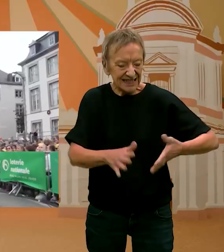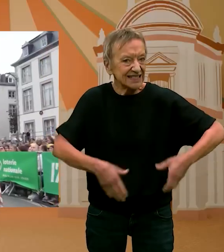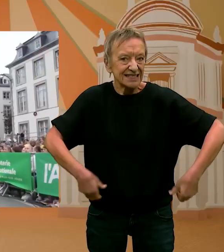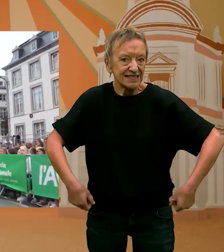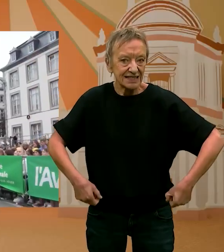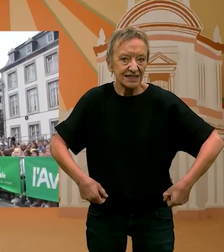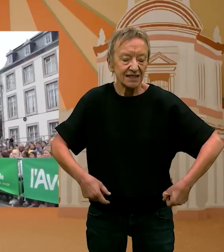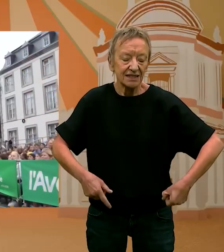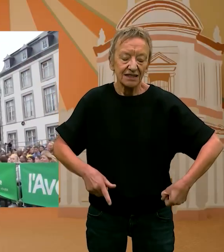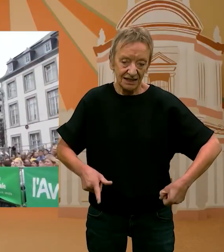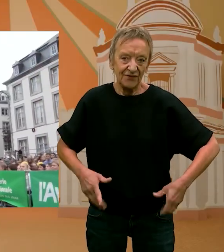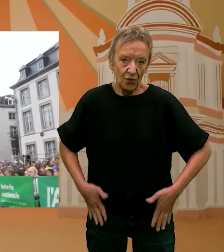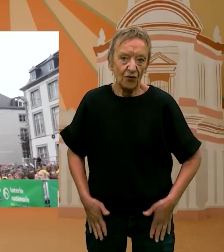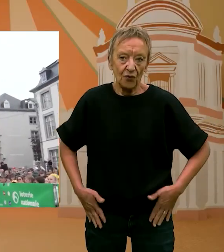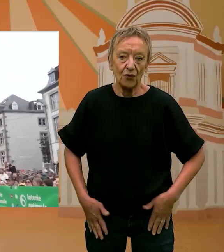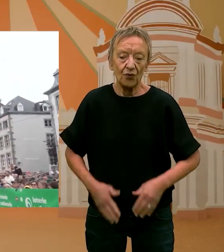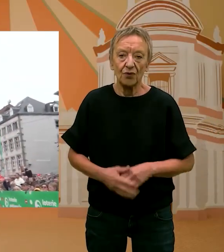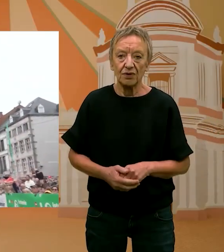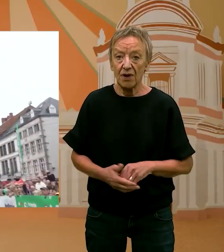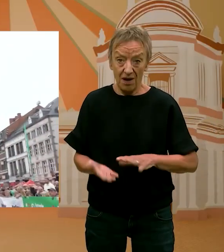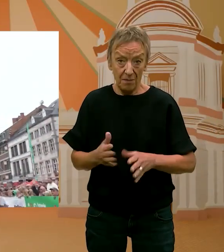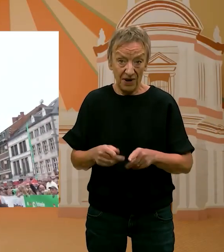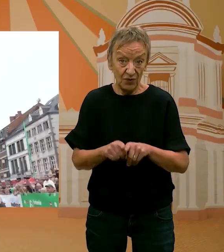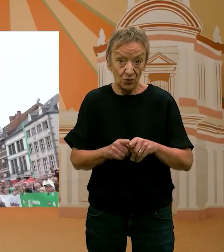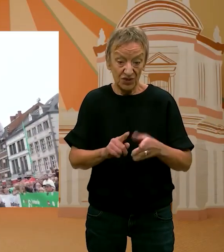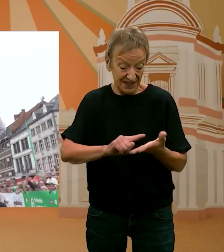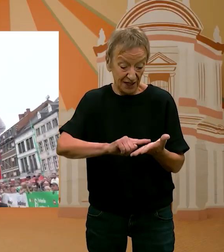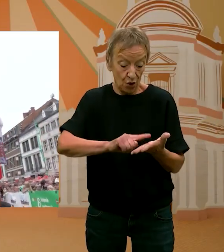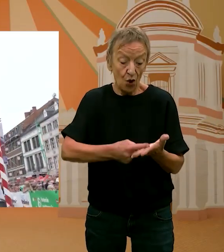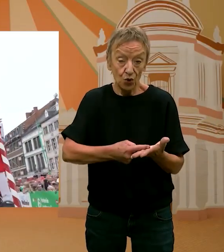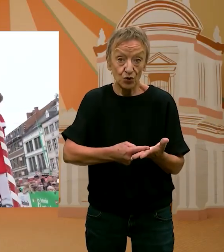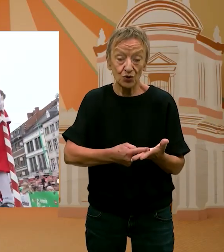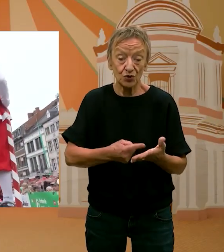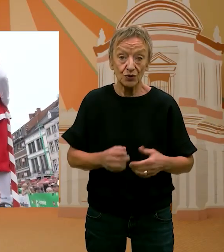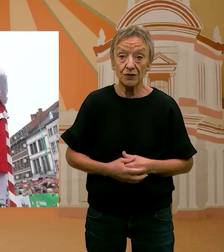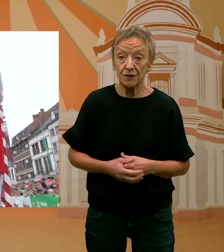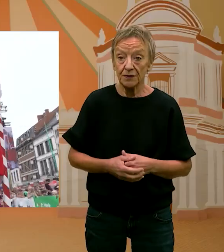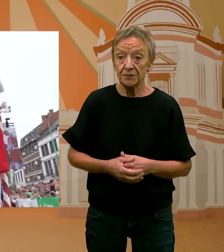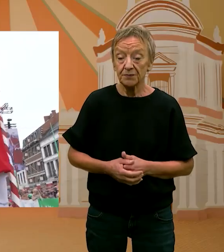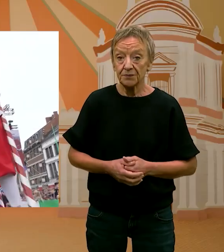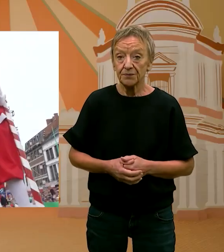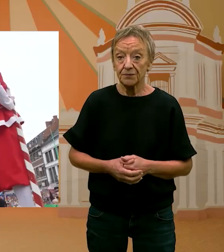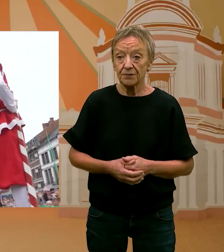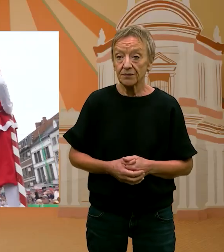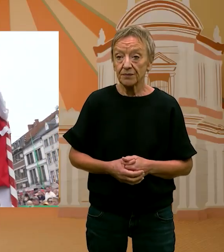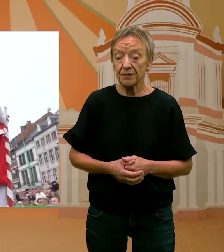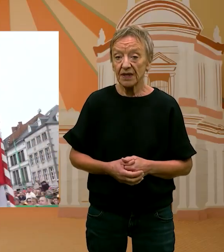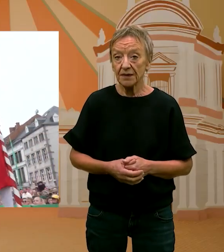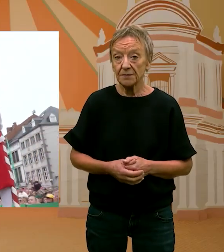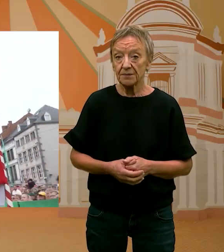attrape des cloches aussi. Oui. Il y a pas mal de chasseurs qui finissent avec les mains assez amochées après plus de. Bon, alors 1h20, 1h25